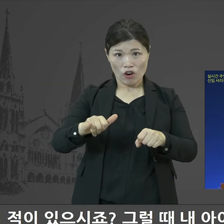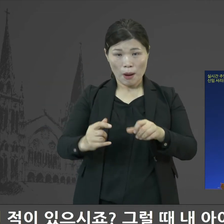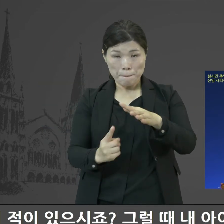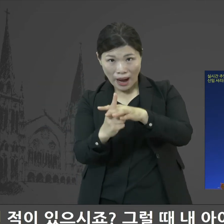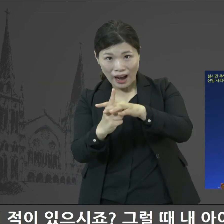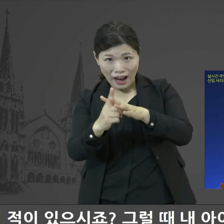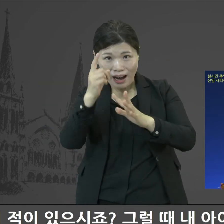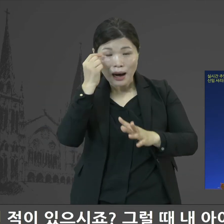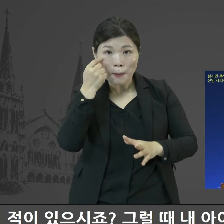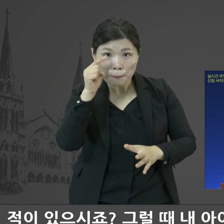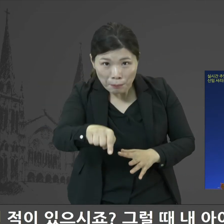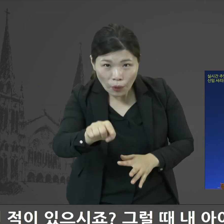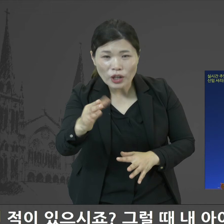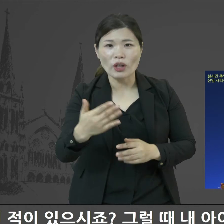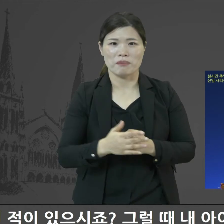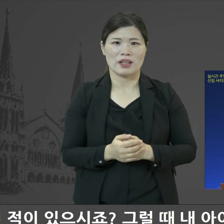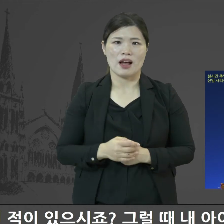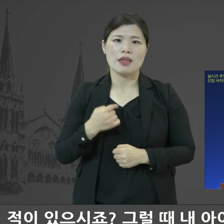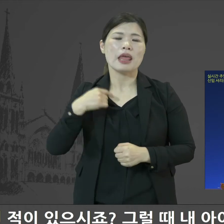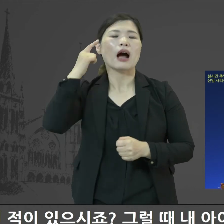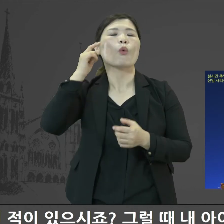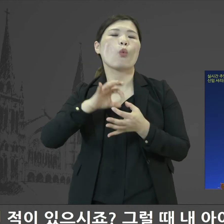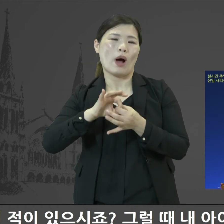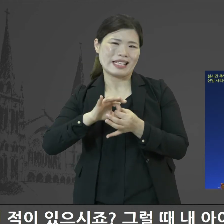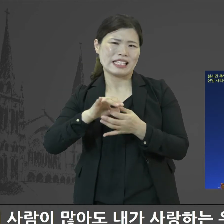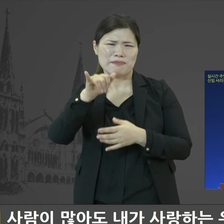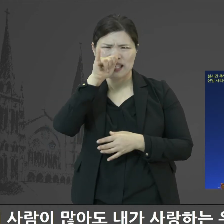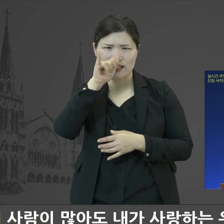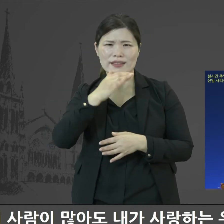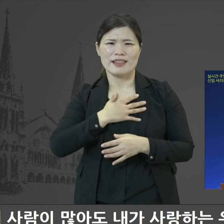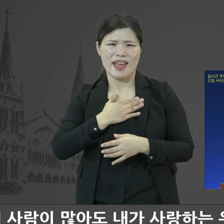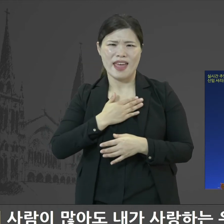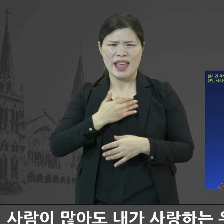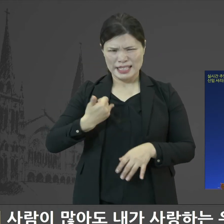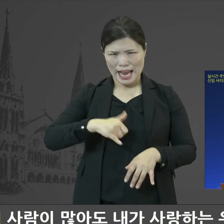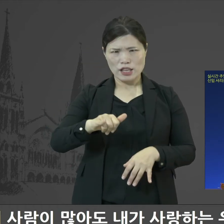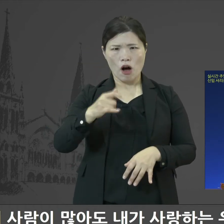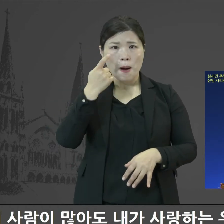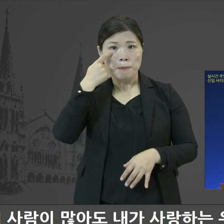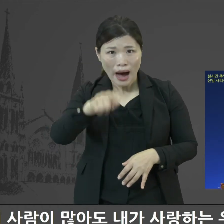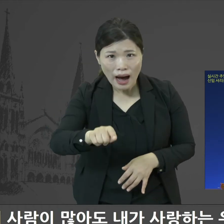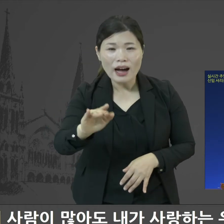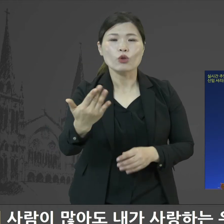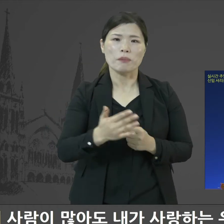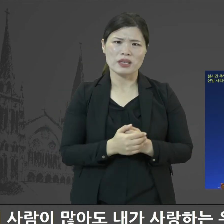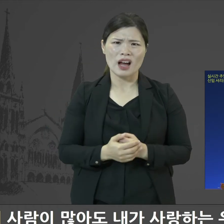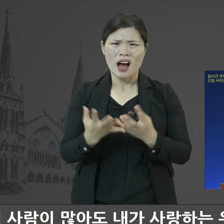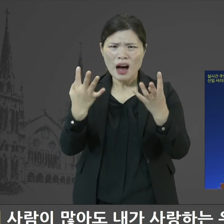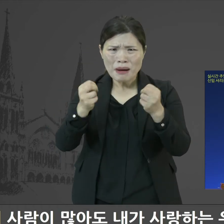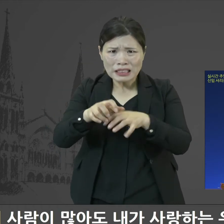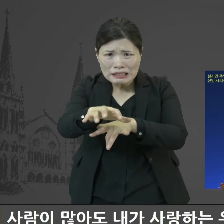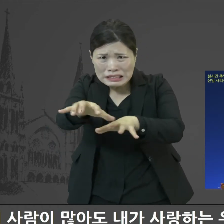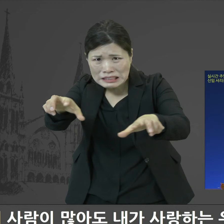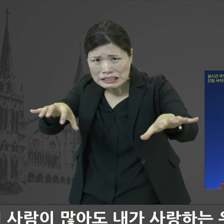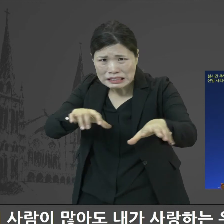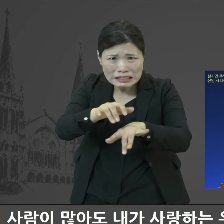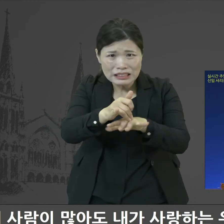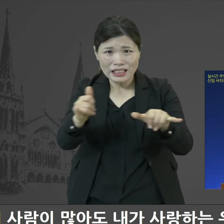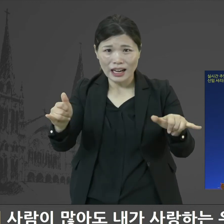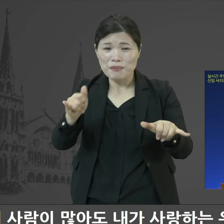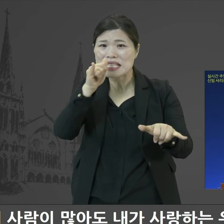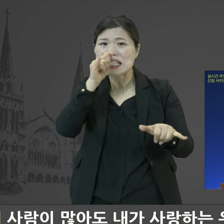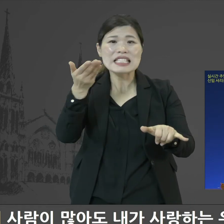많아도 내가 걱정하고 내가 관심을 가지고 있는 내 아이는 보입니다. 수백 명이 있어도 이 아이만큼은 내 눈 아래에